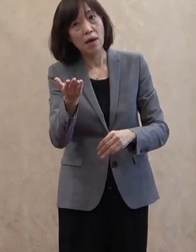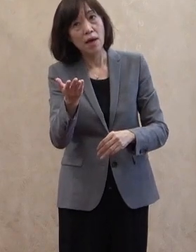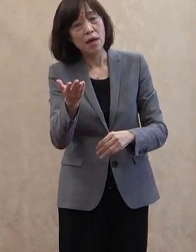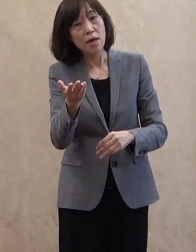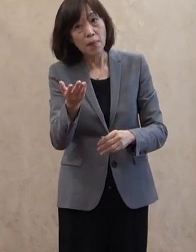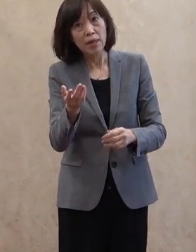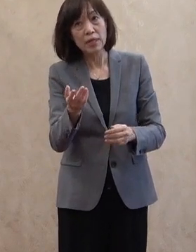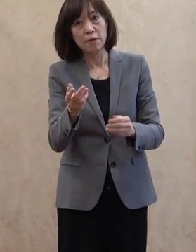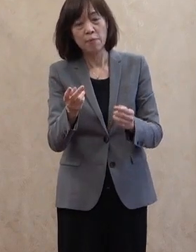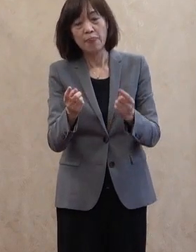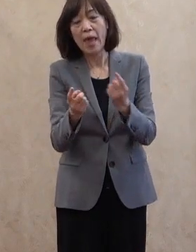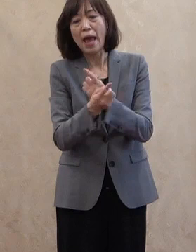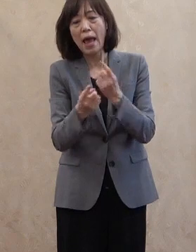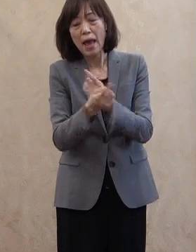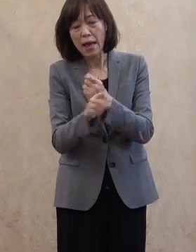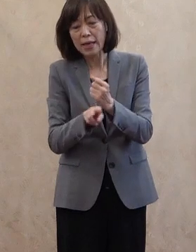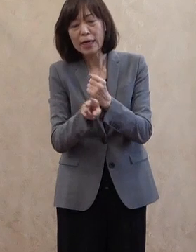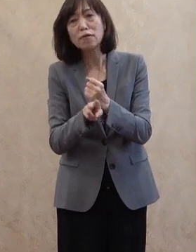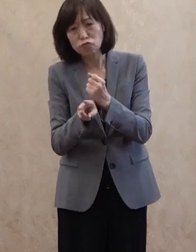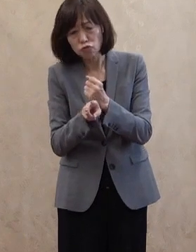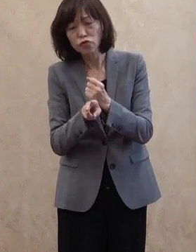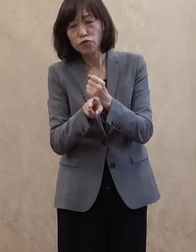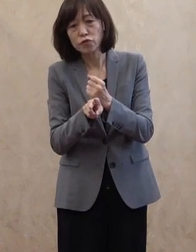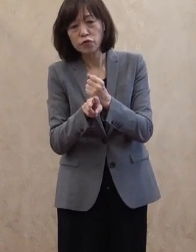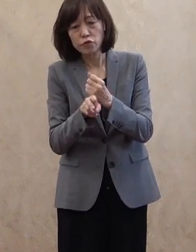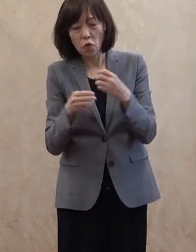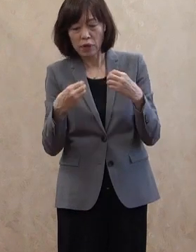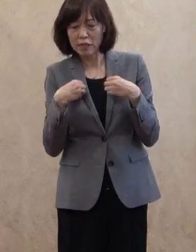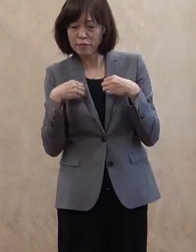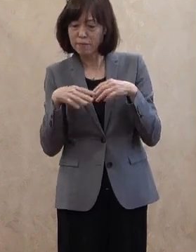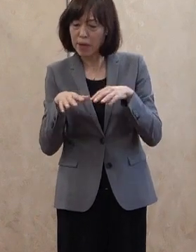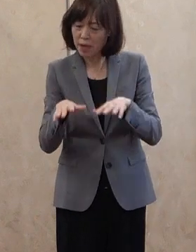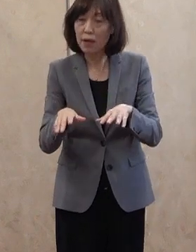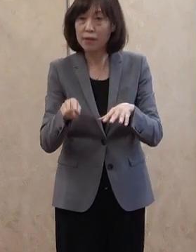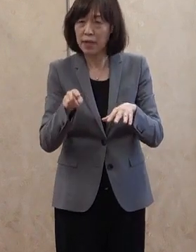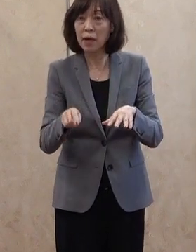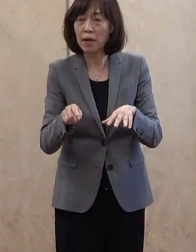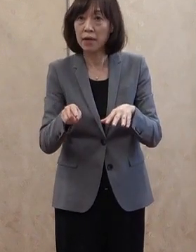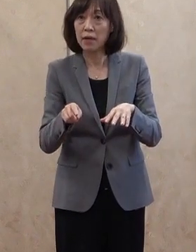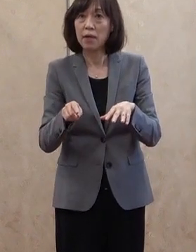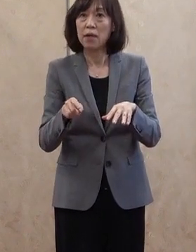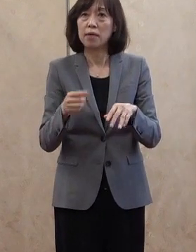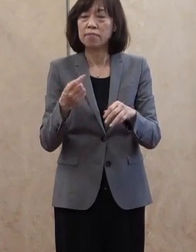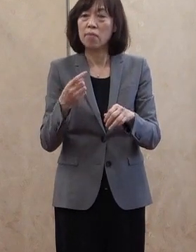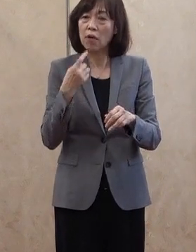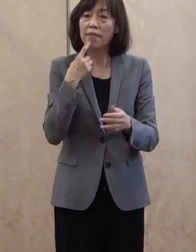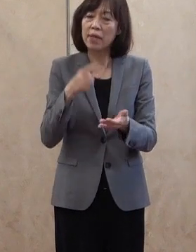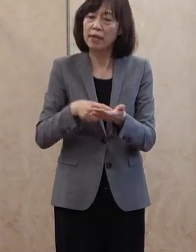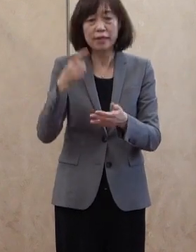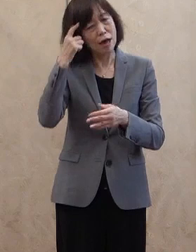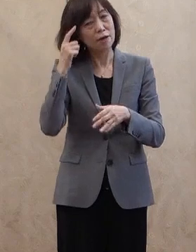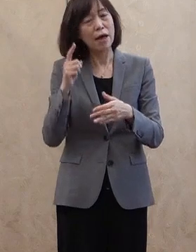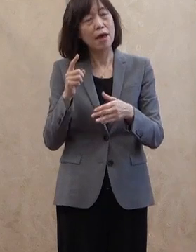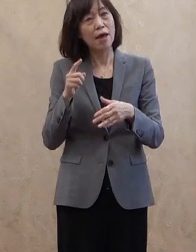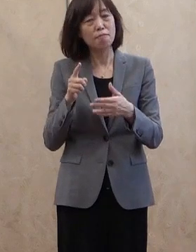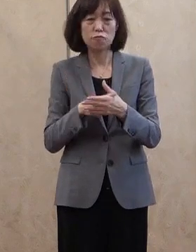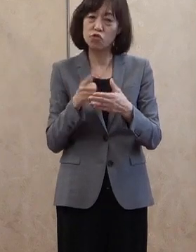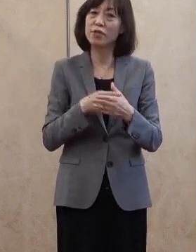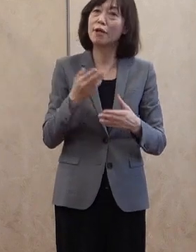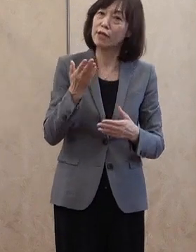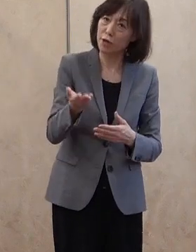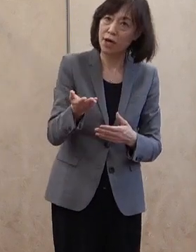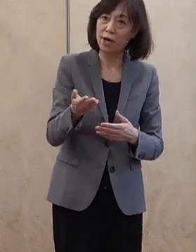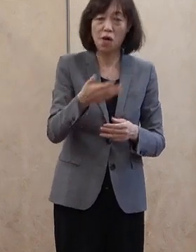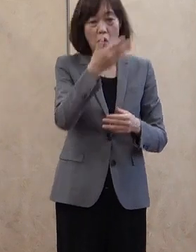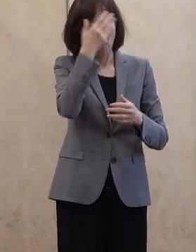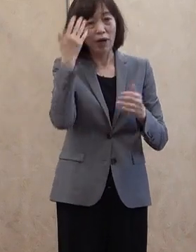の過小評価をしたと、感染力のスピードの速さと重症化のインパクトの強さをですね、過小評価して若い